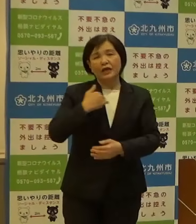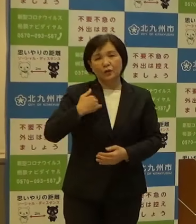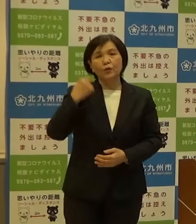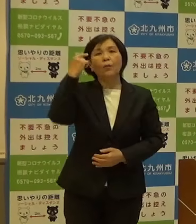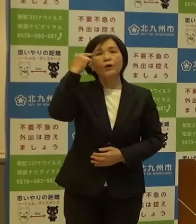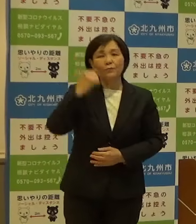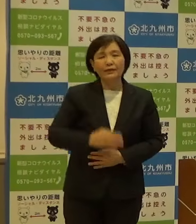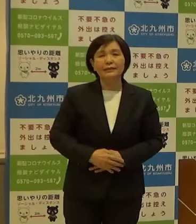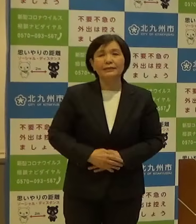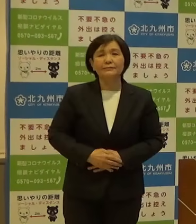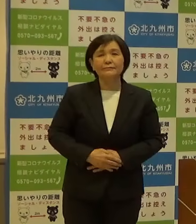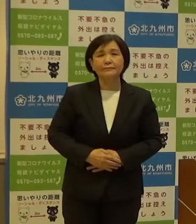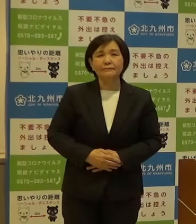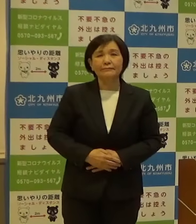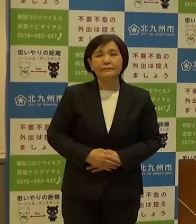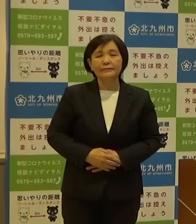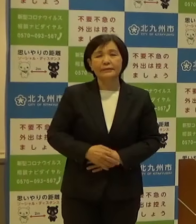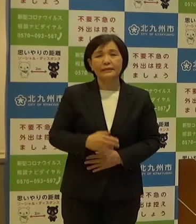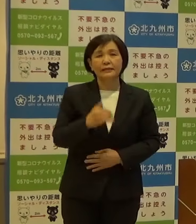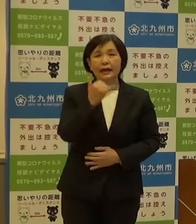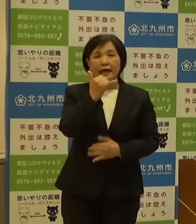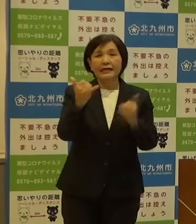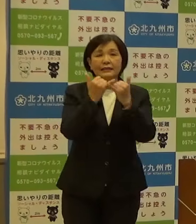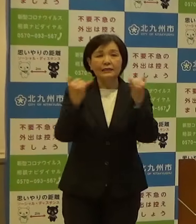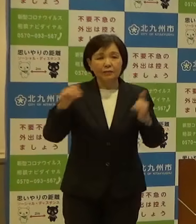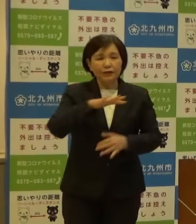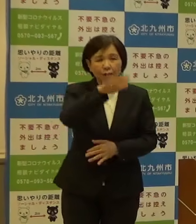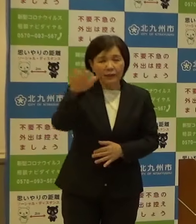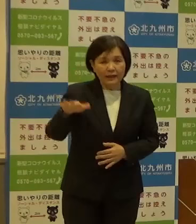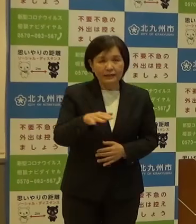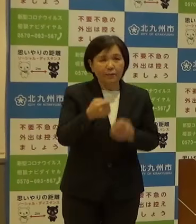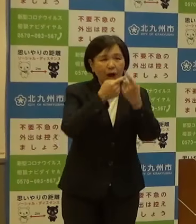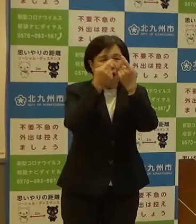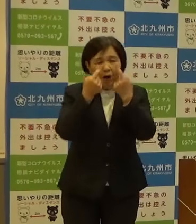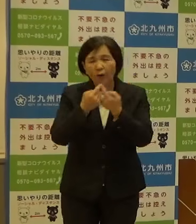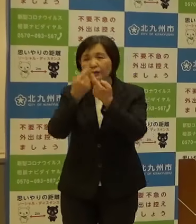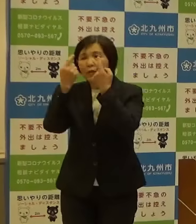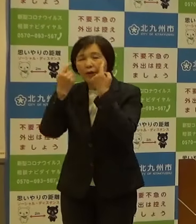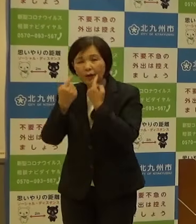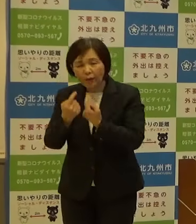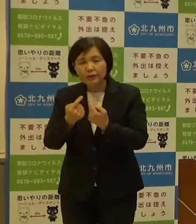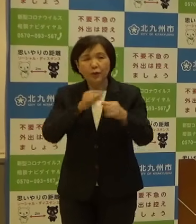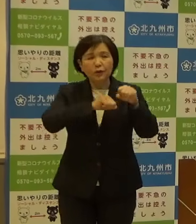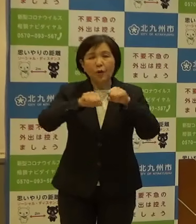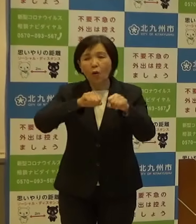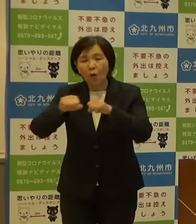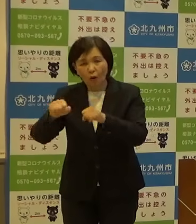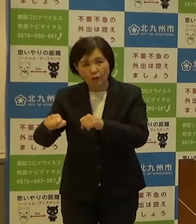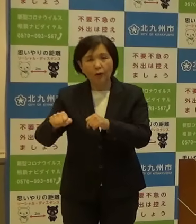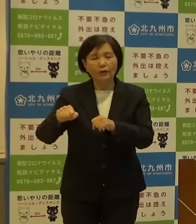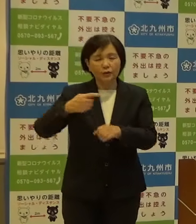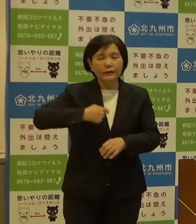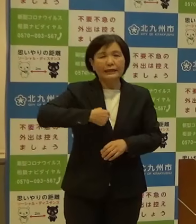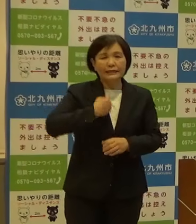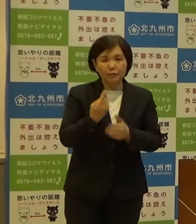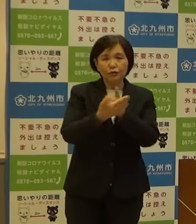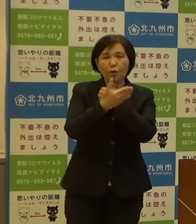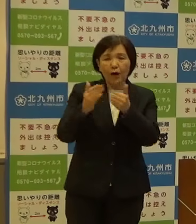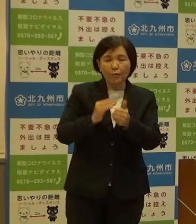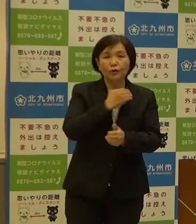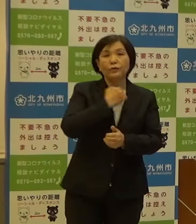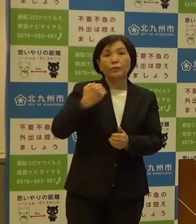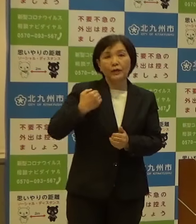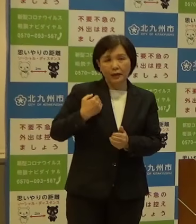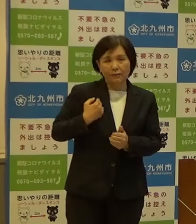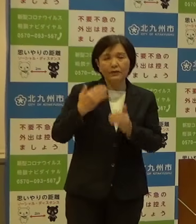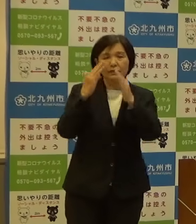ております。市民の皆様お一人お一人の行動によってご自身はもとより家族や友